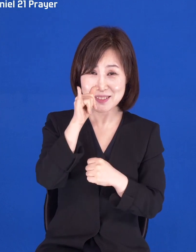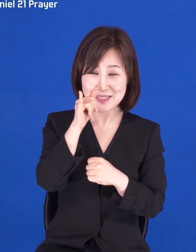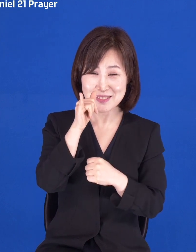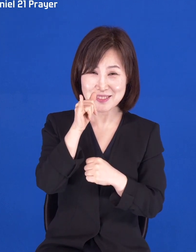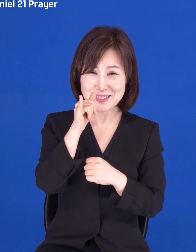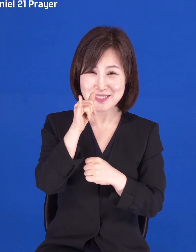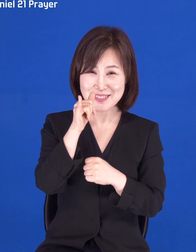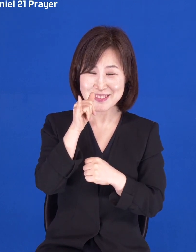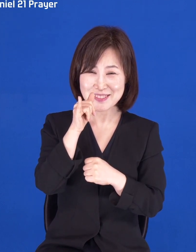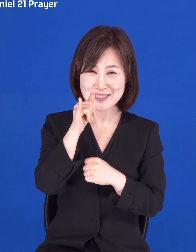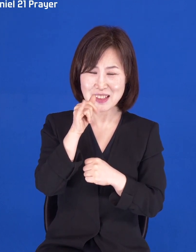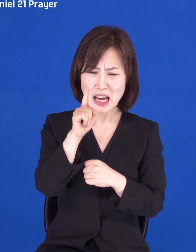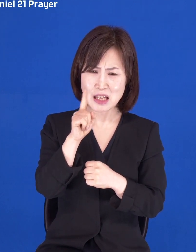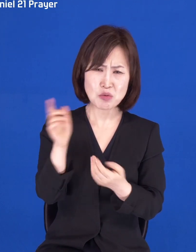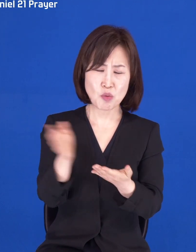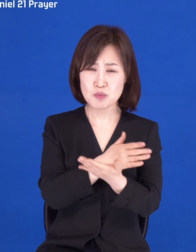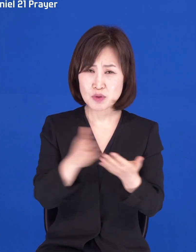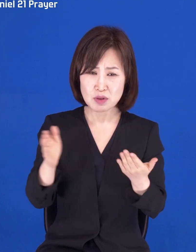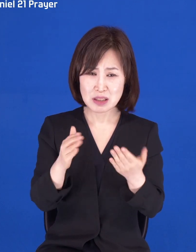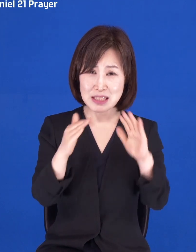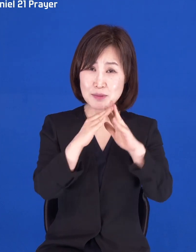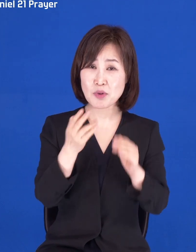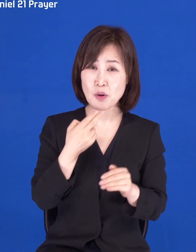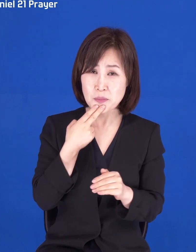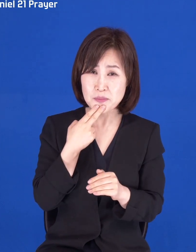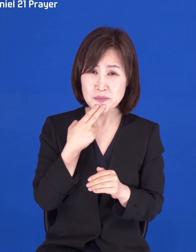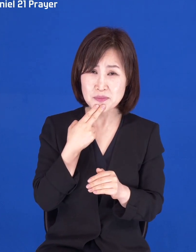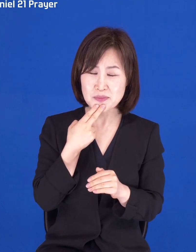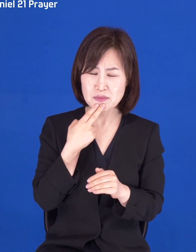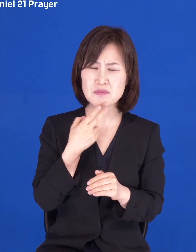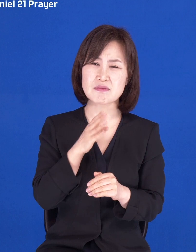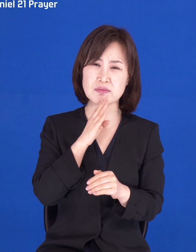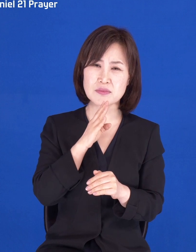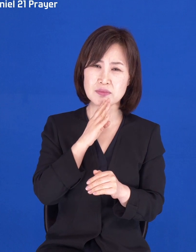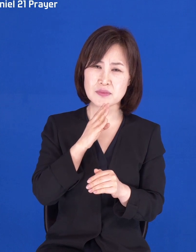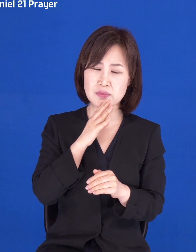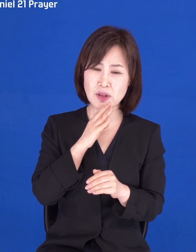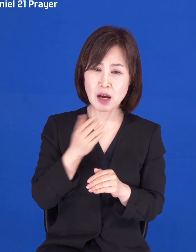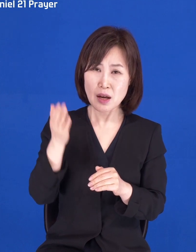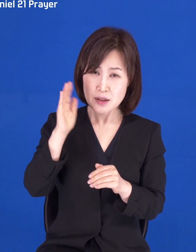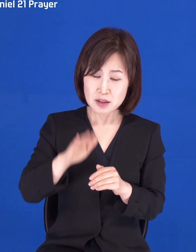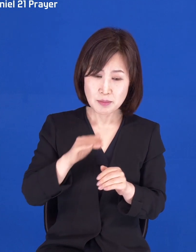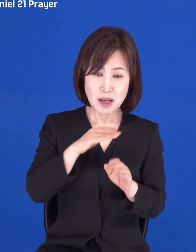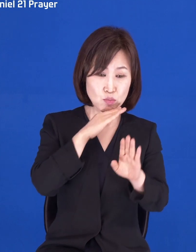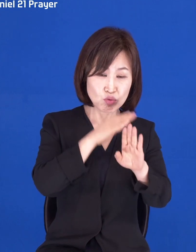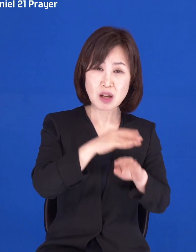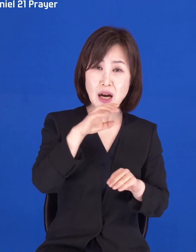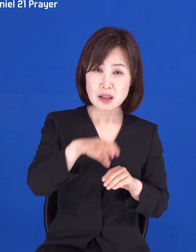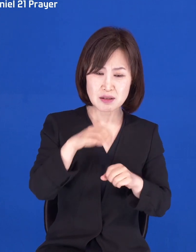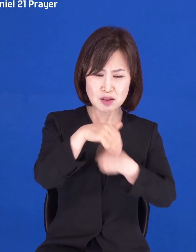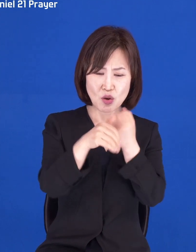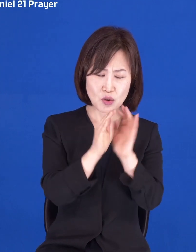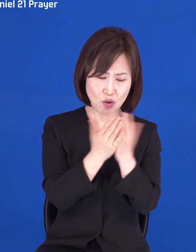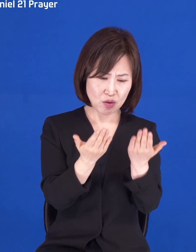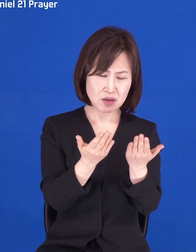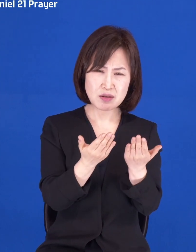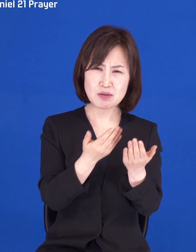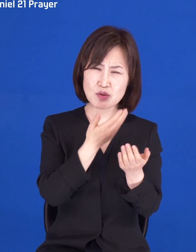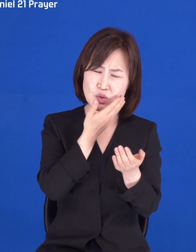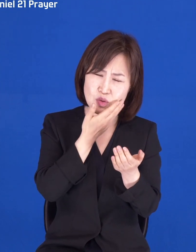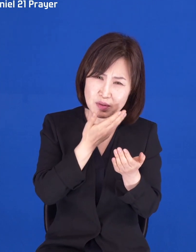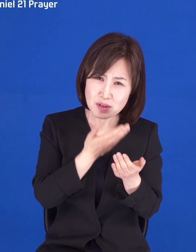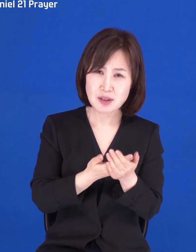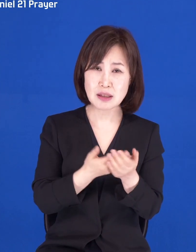분은 없으시죠? 북한은 성경책이 참 귀합니다. 그래서 예배를